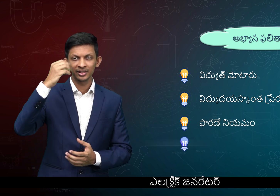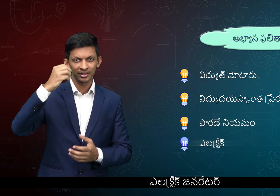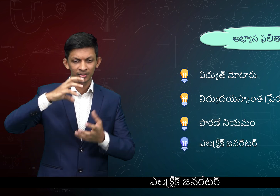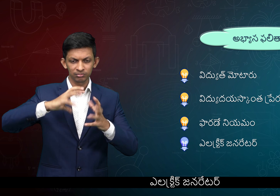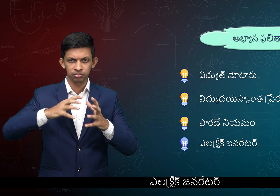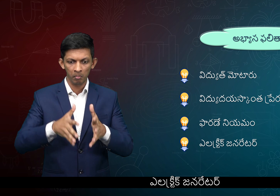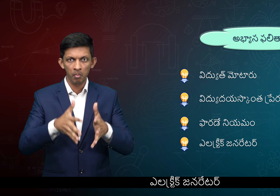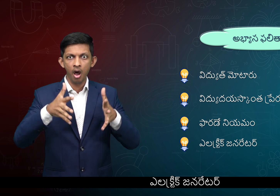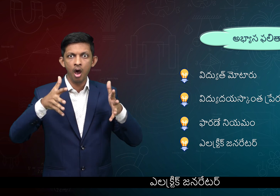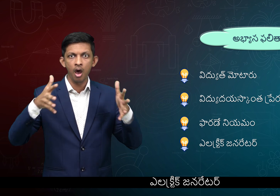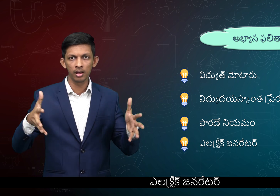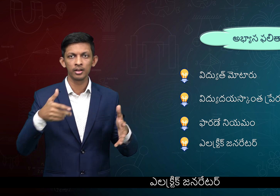ఎలక్ట్రిక్ జనరేటర్.